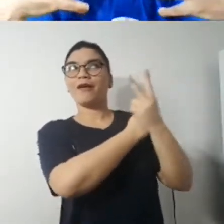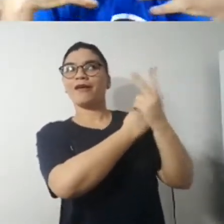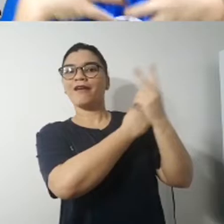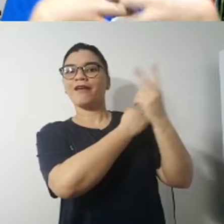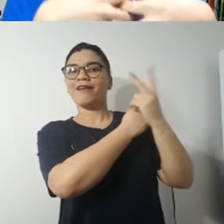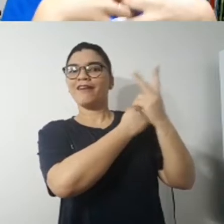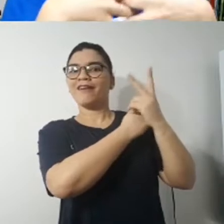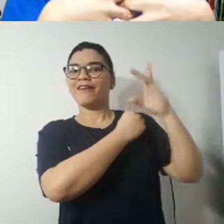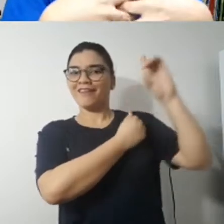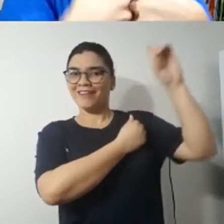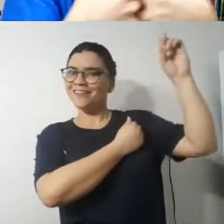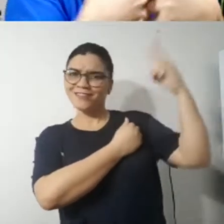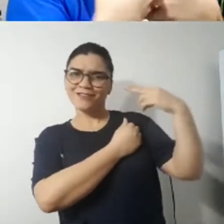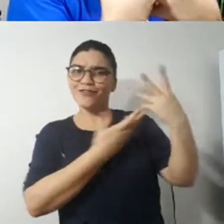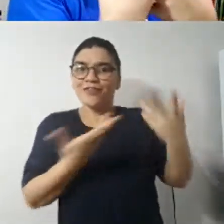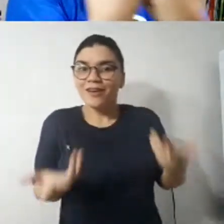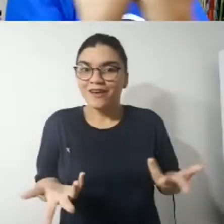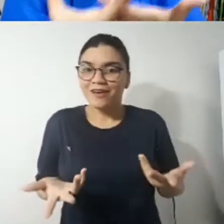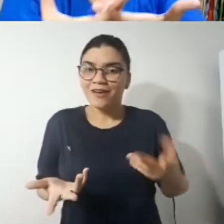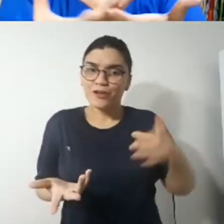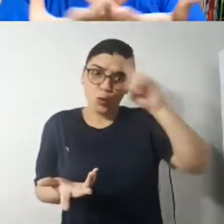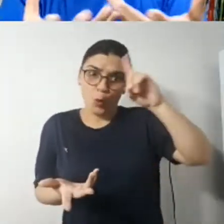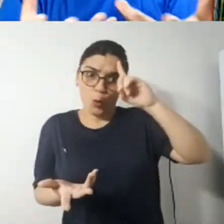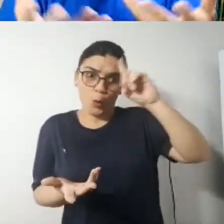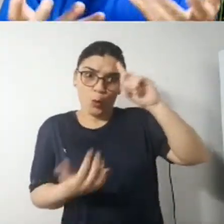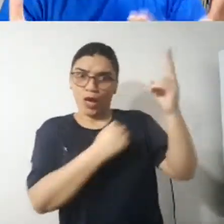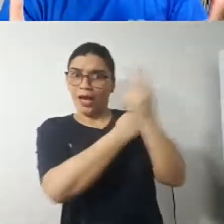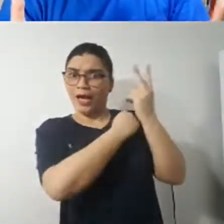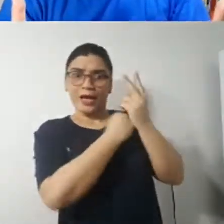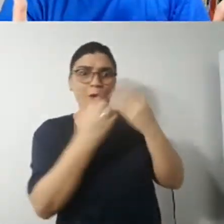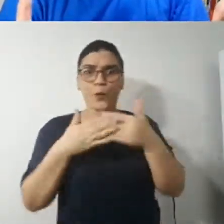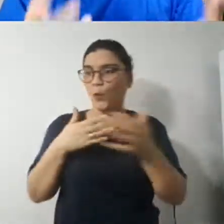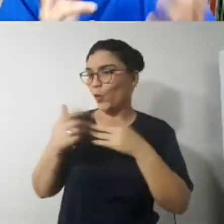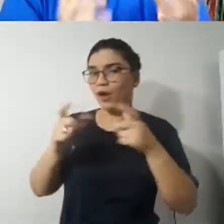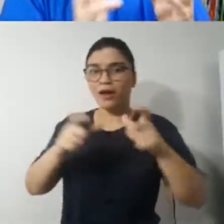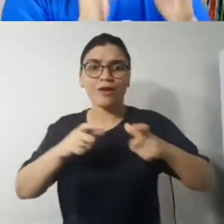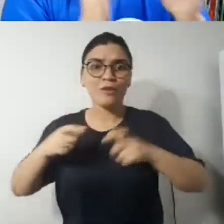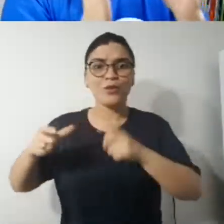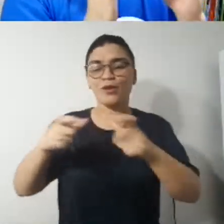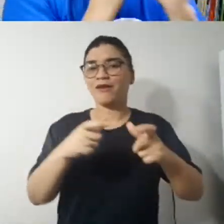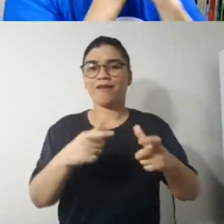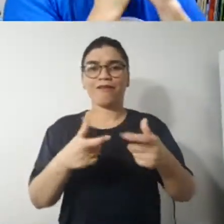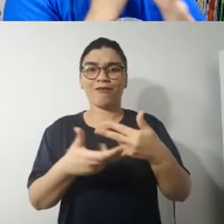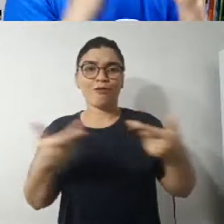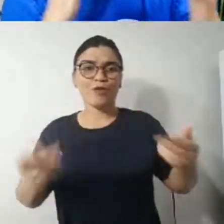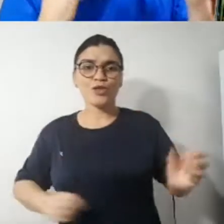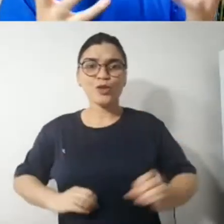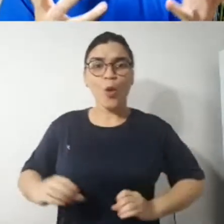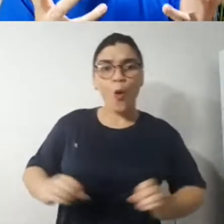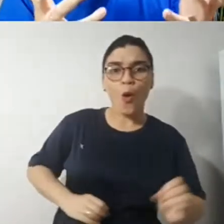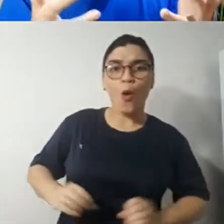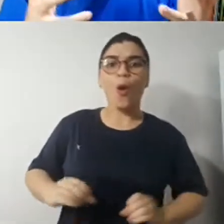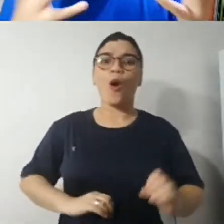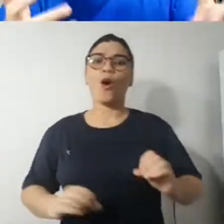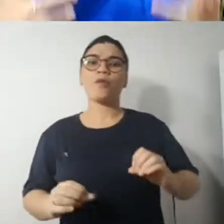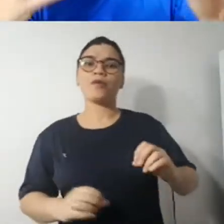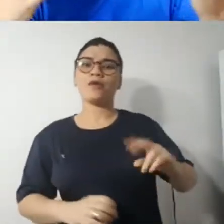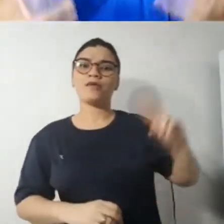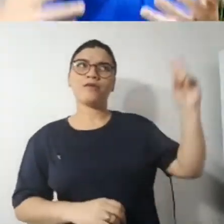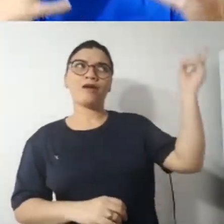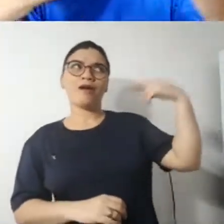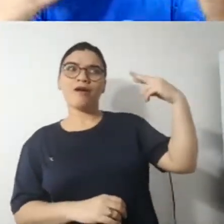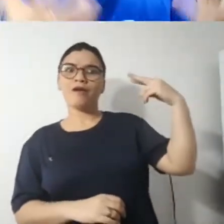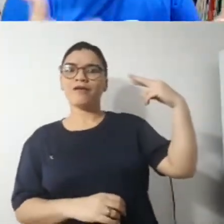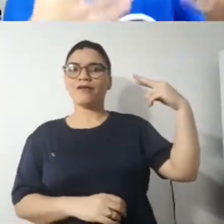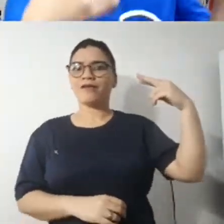os justos e que ele está olhando as nossas obras e que Deus se agrada de que nós vivamos